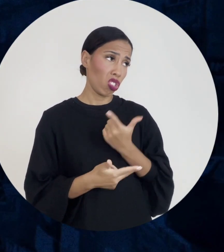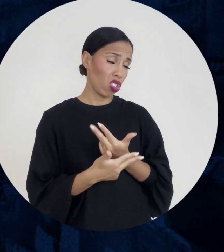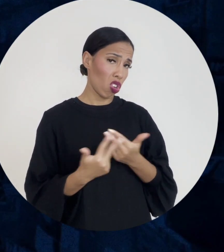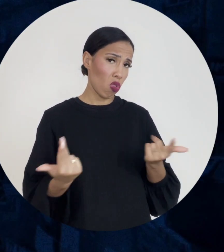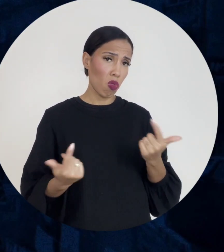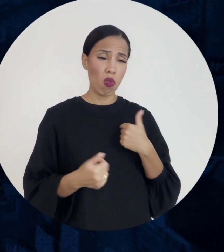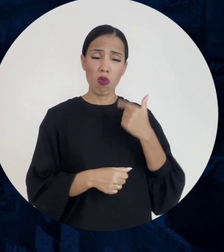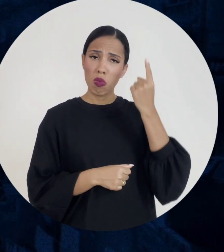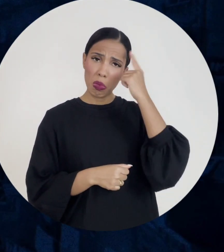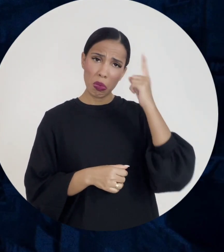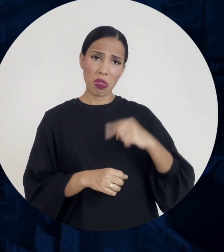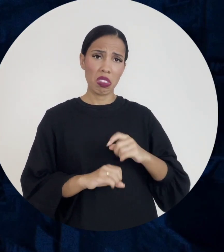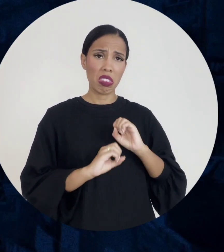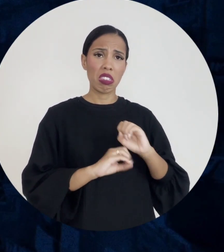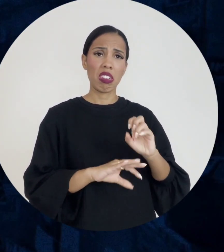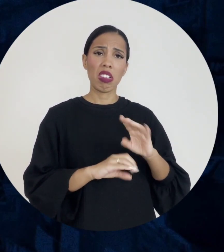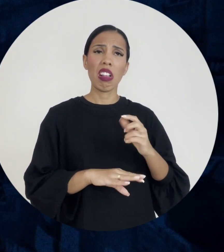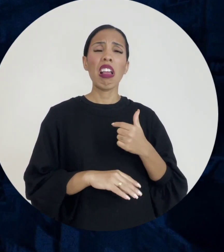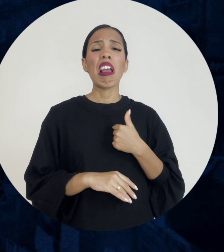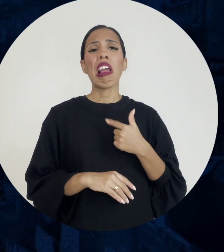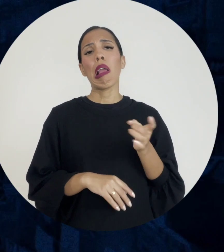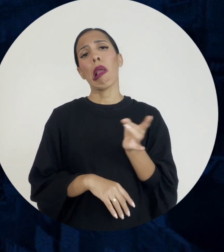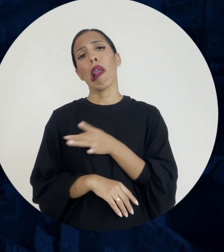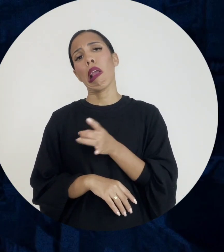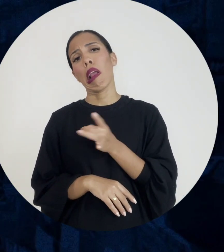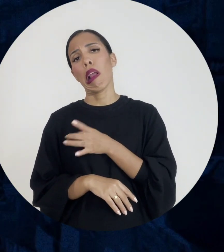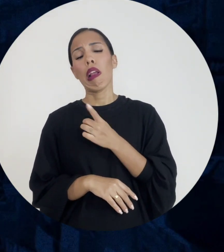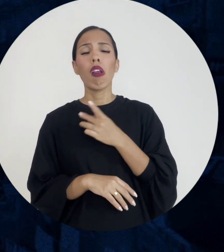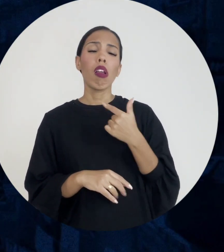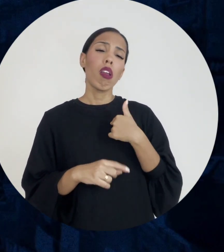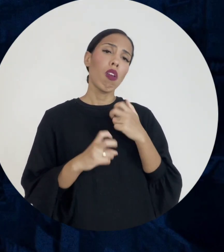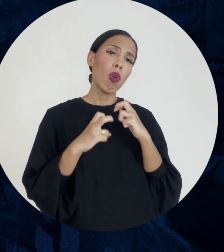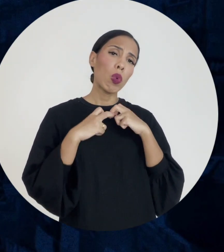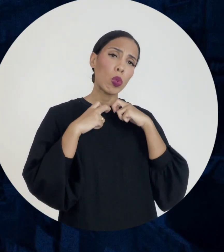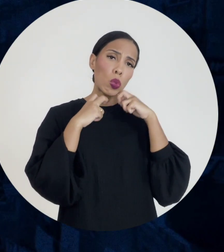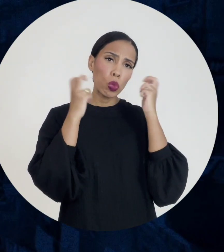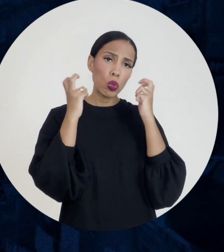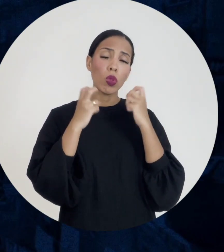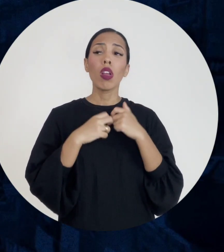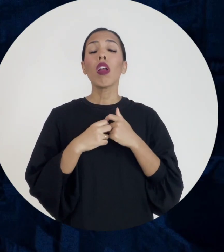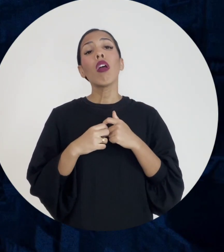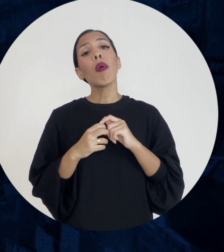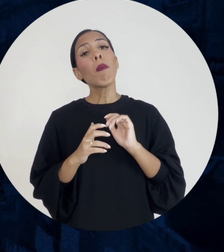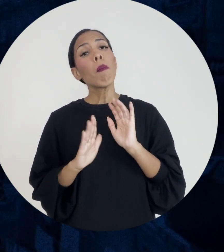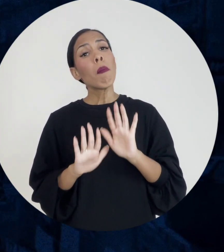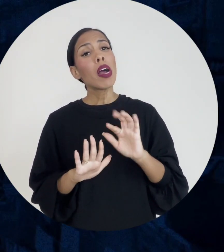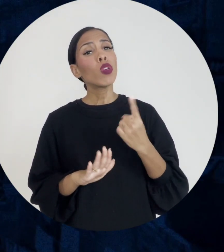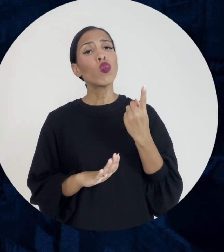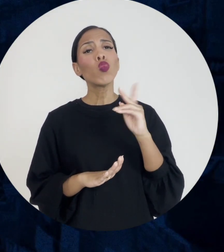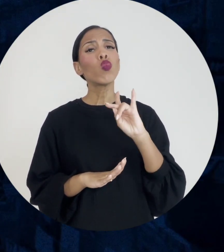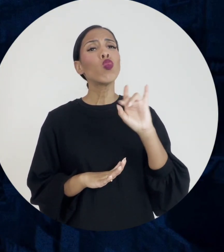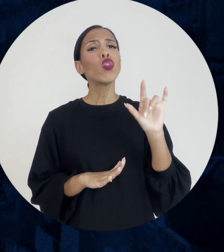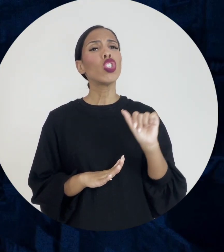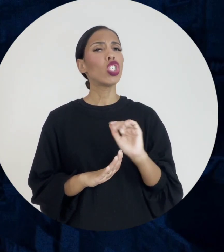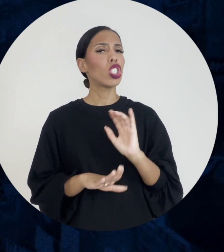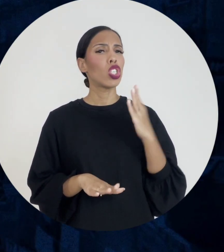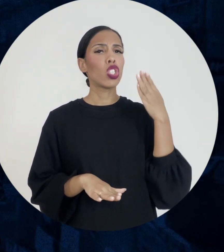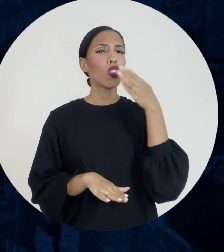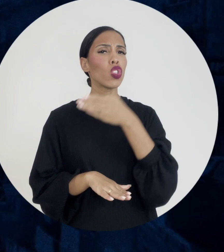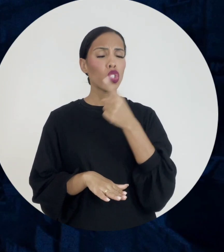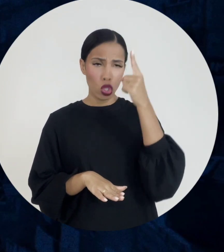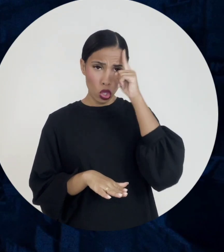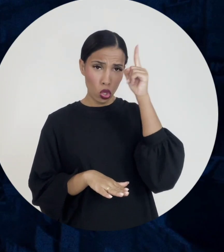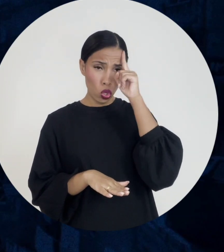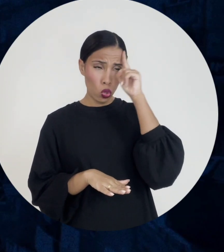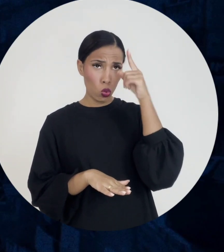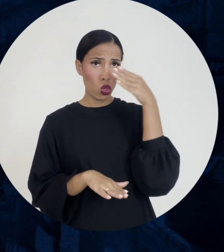dar aula, sou muito medrosa, sou muito tímida. Não, mas você só vai um dia, não é para você ir todo dia, né? Porque tá faltando